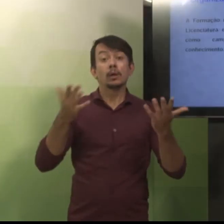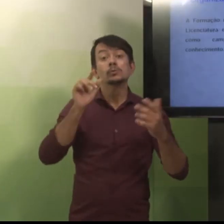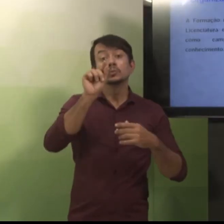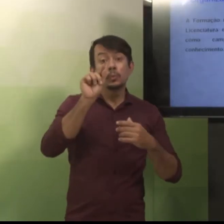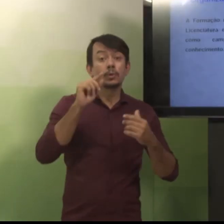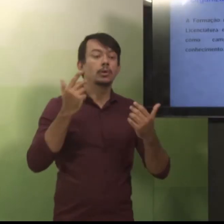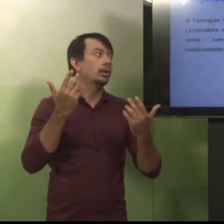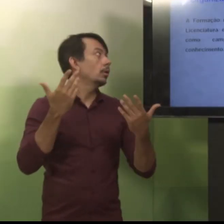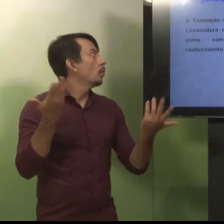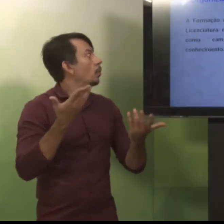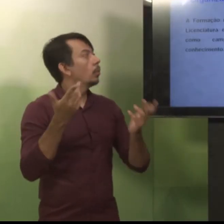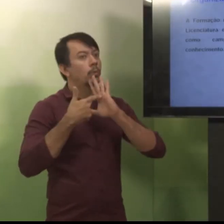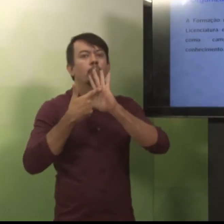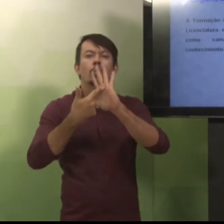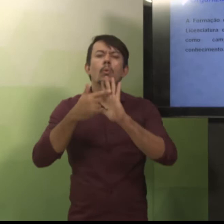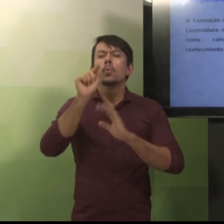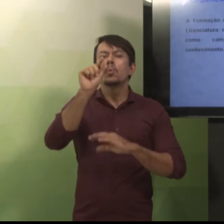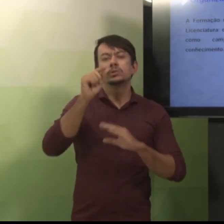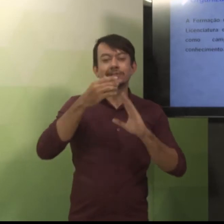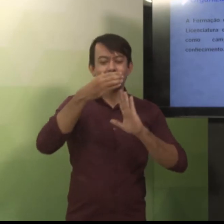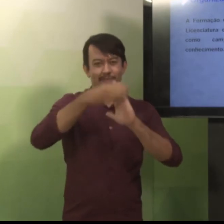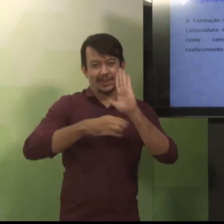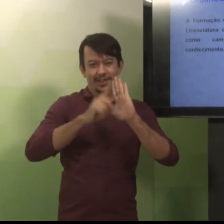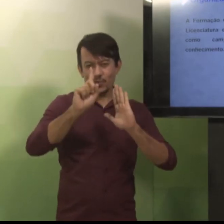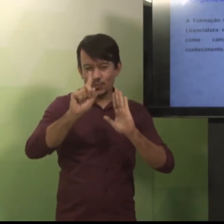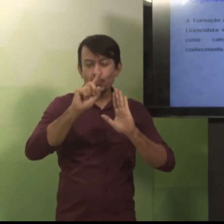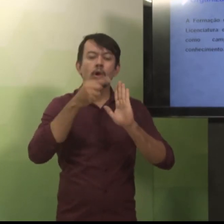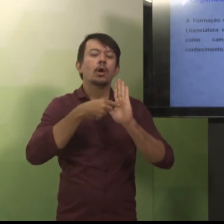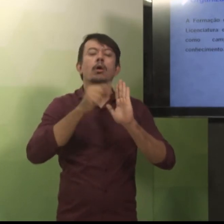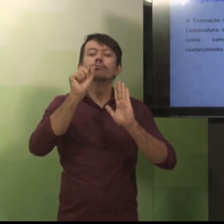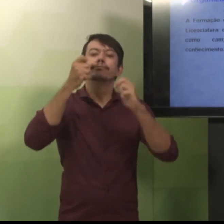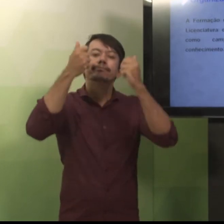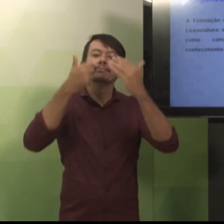Então, vamos apresentar agora o capítulo 1,